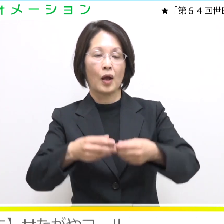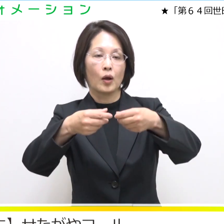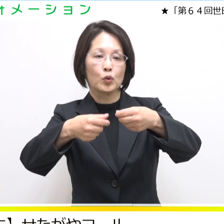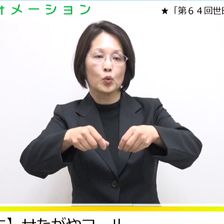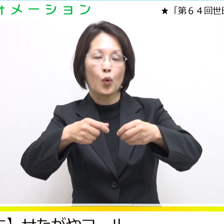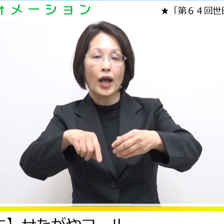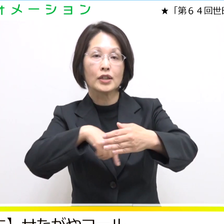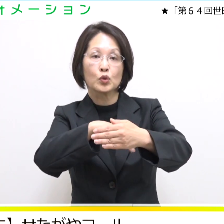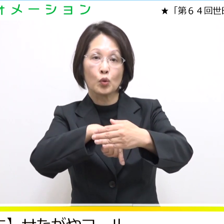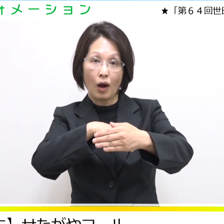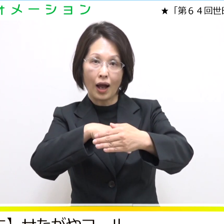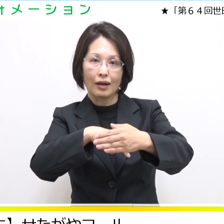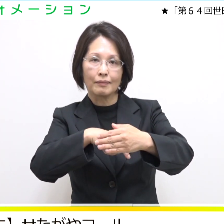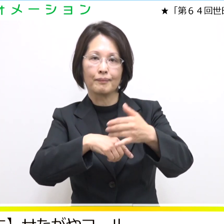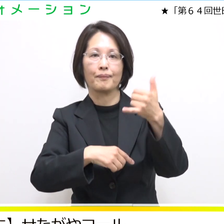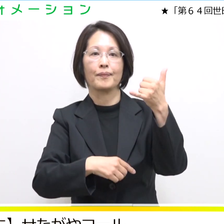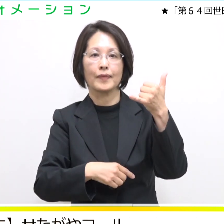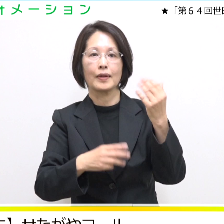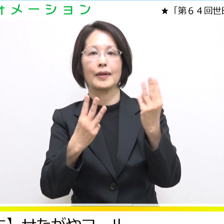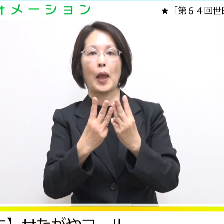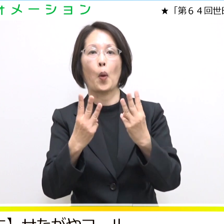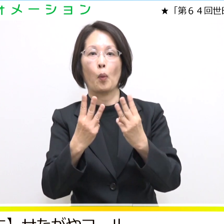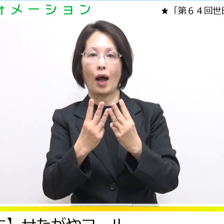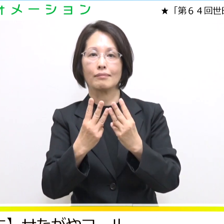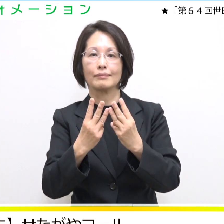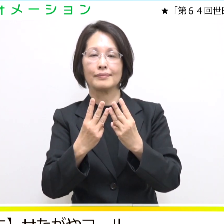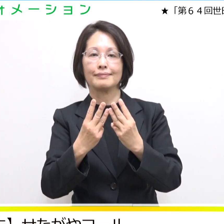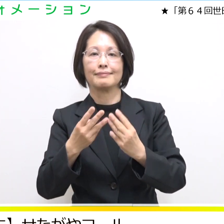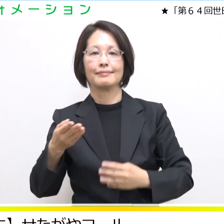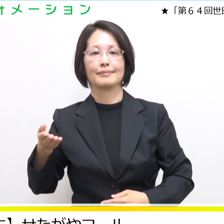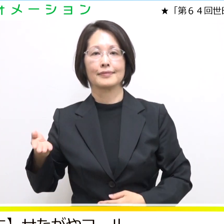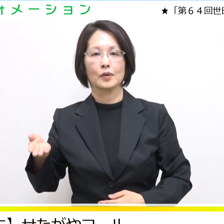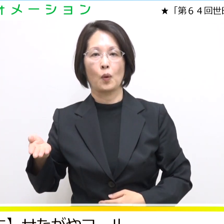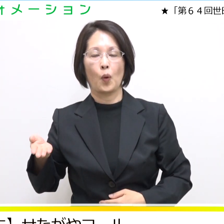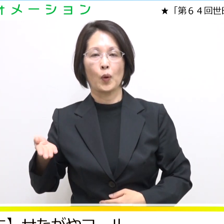詳しくは電話